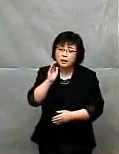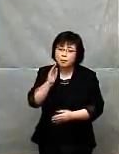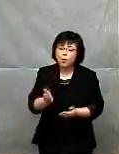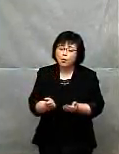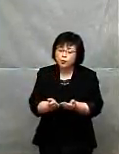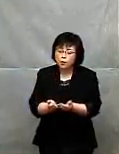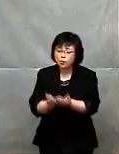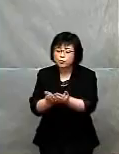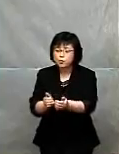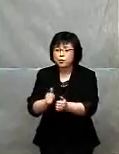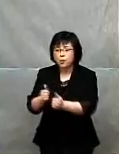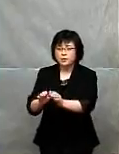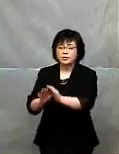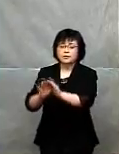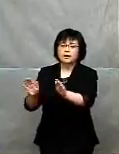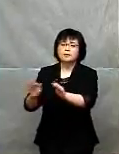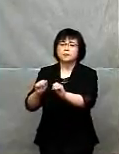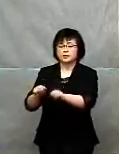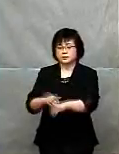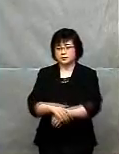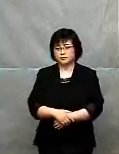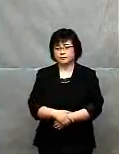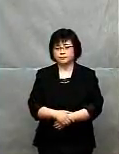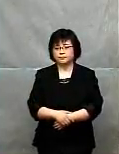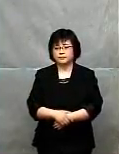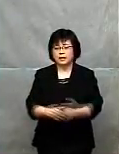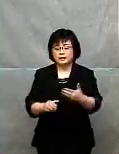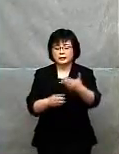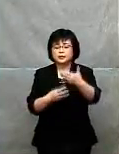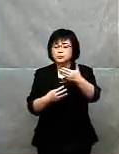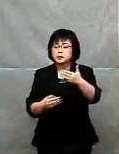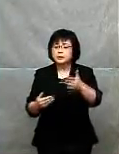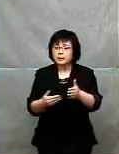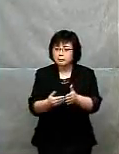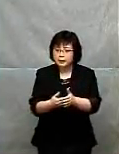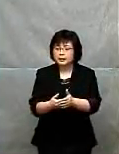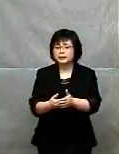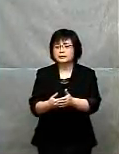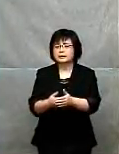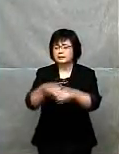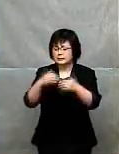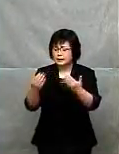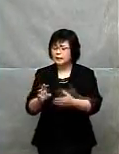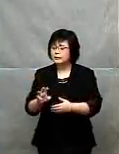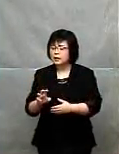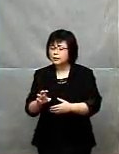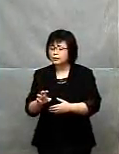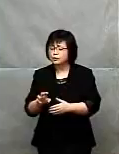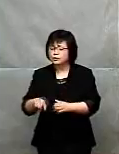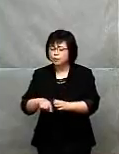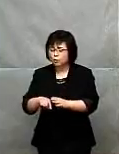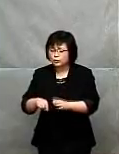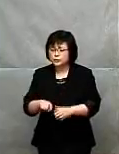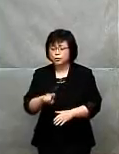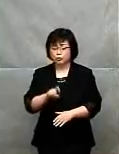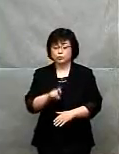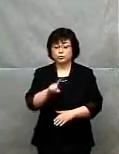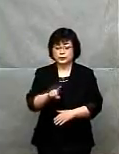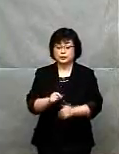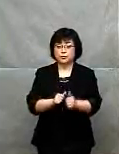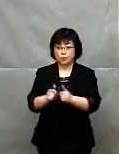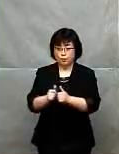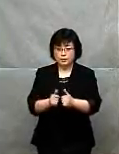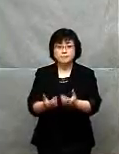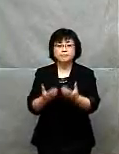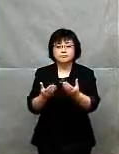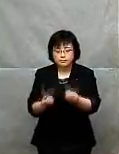技が開始されます。8月3日までに全30競技のうち11競